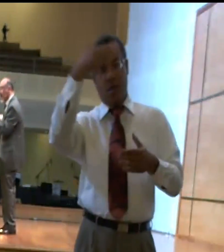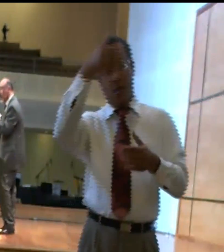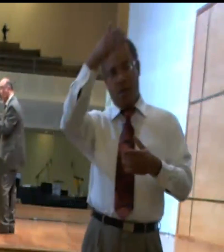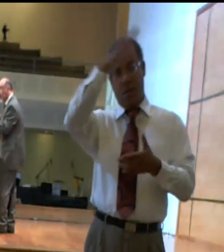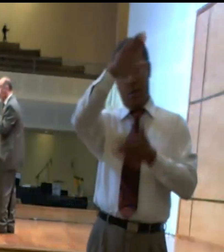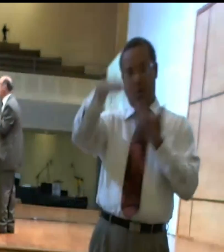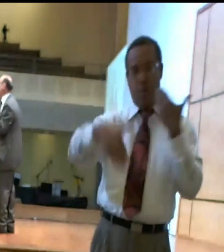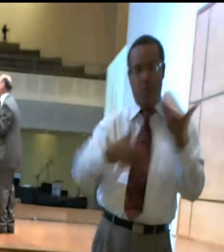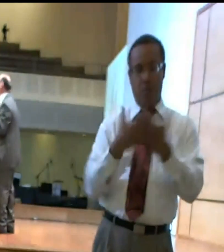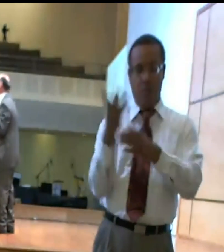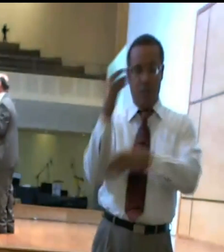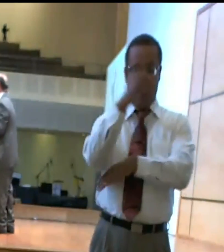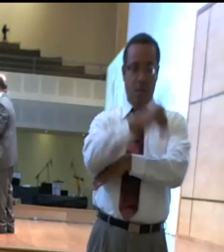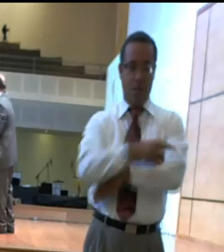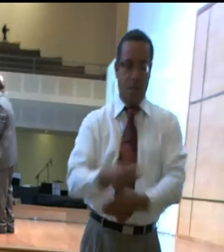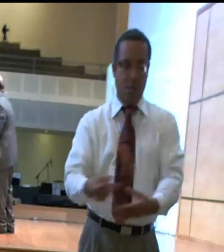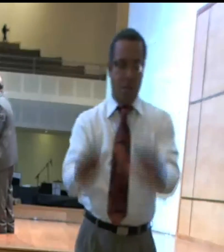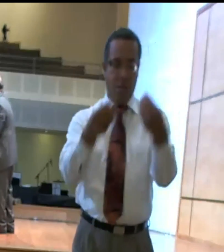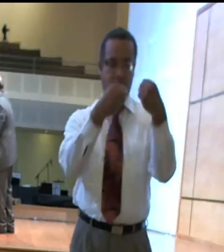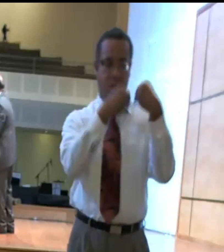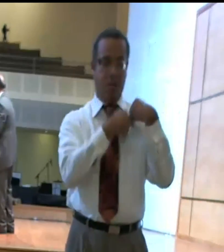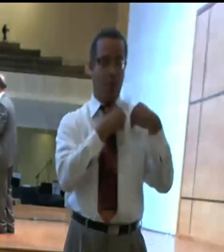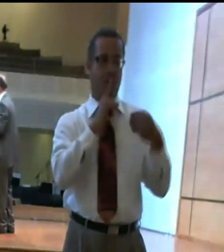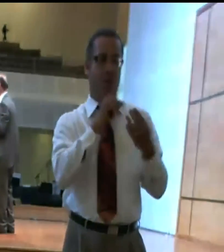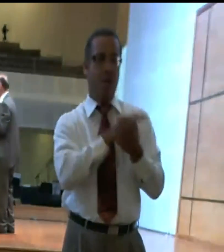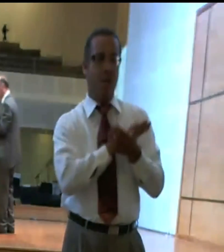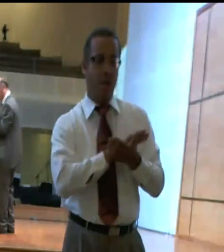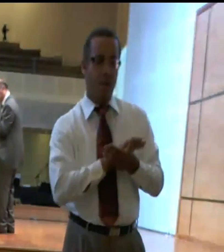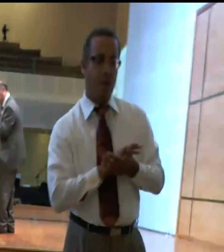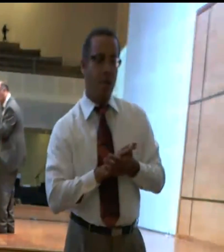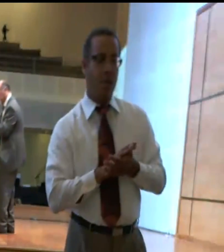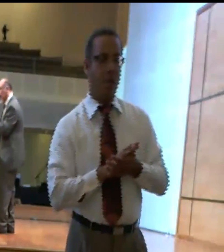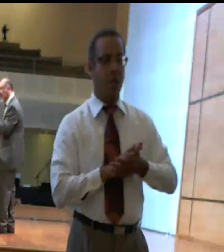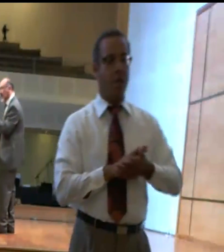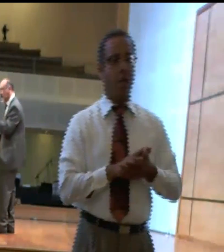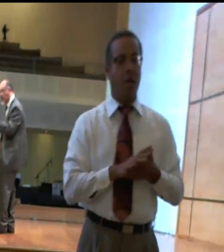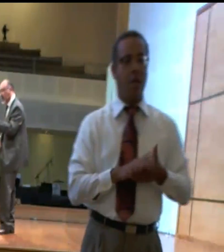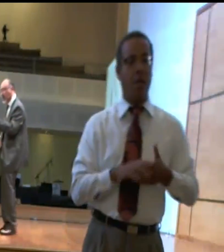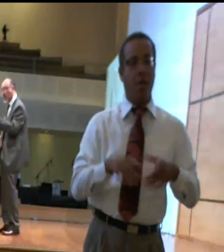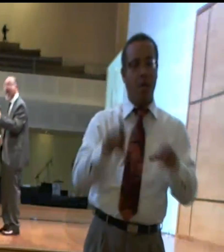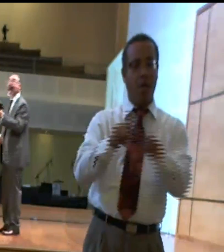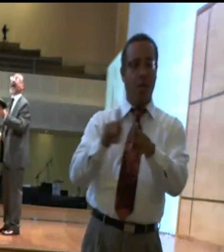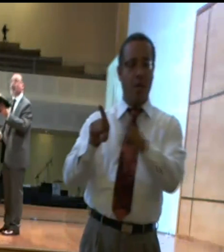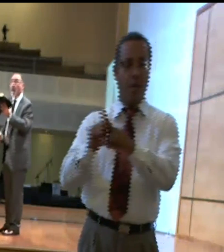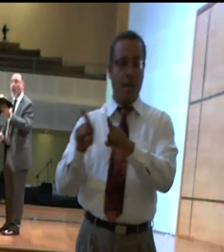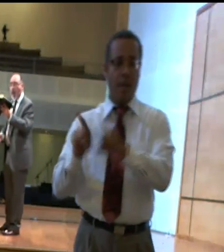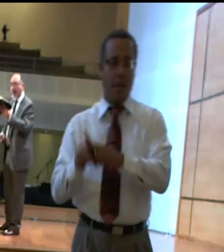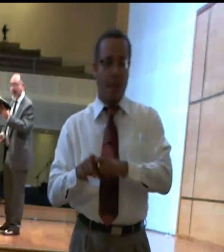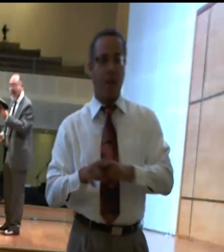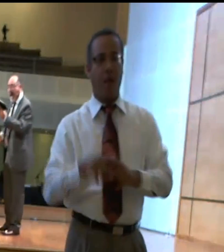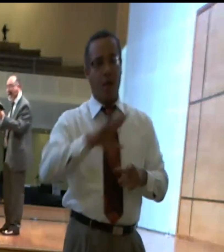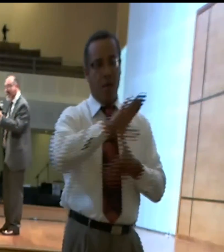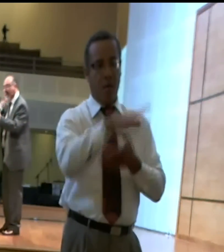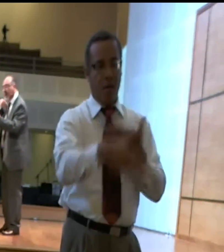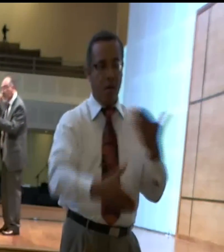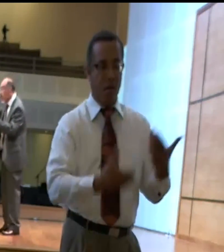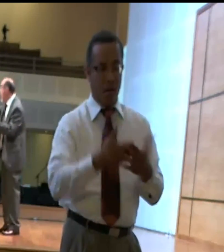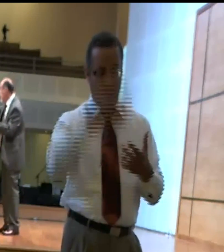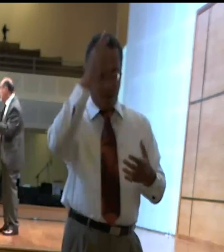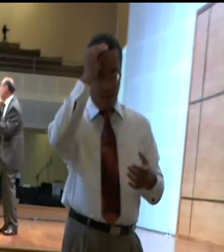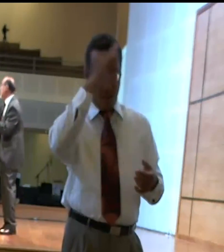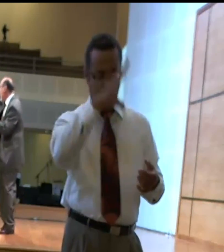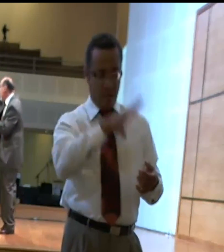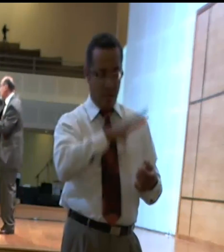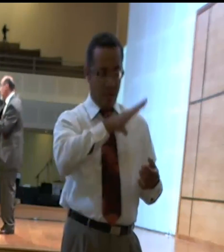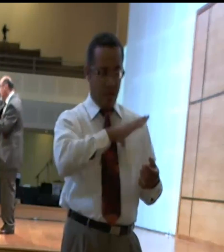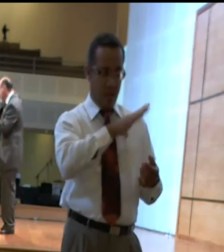ha dado, porque esa es su parte. Esa es su parte. Asimismo, a todo hombre a quien